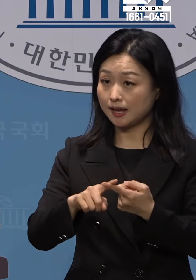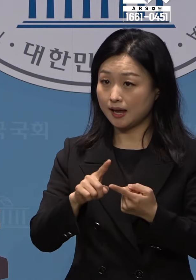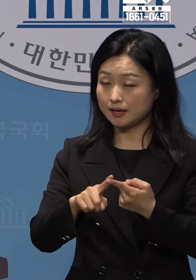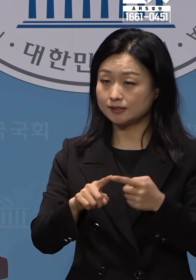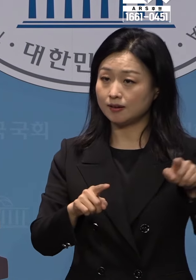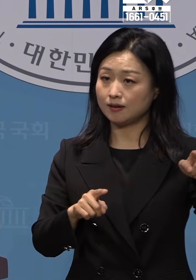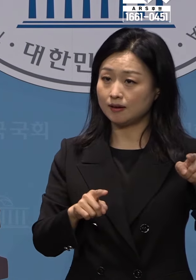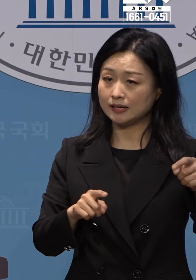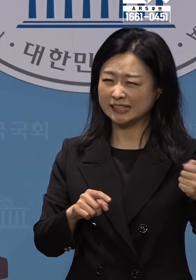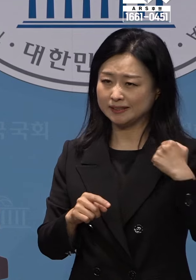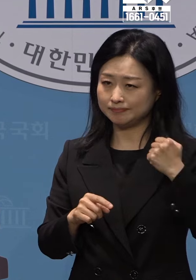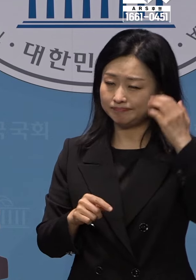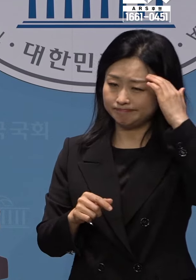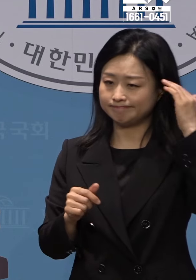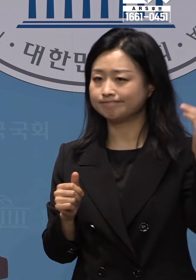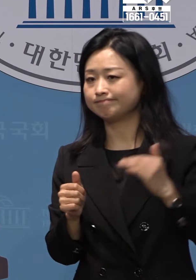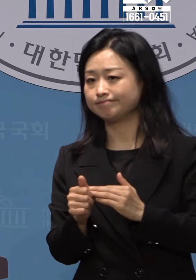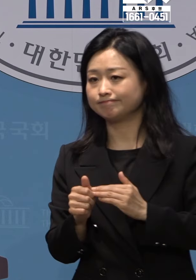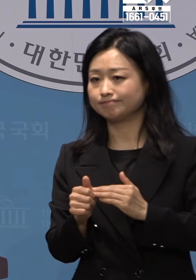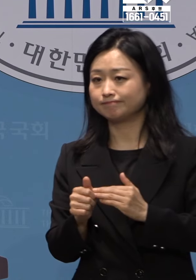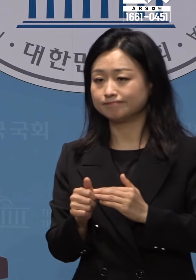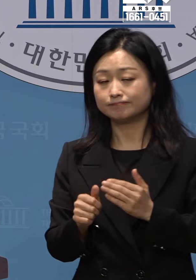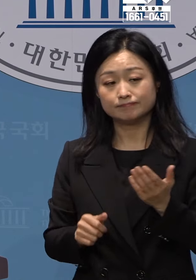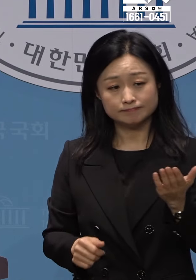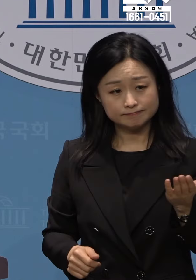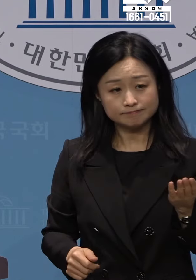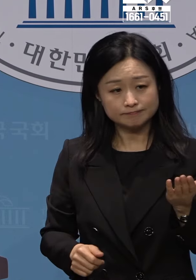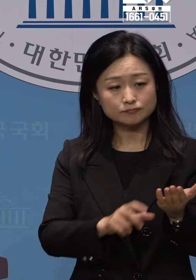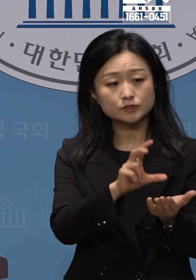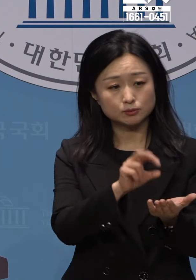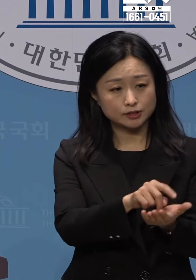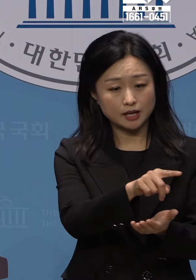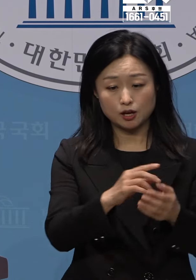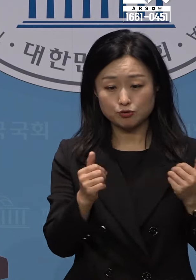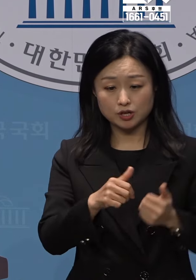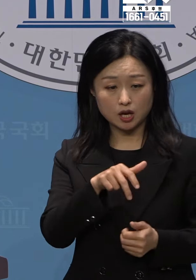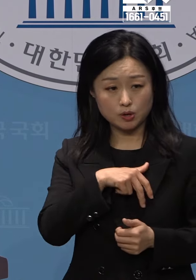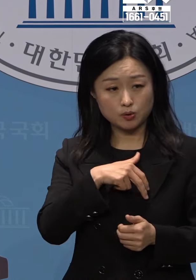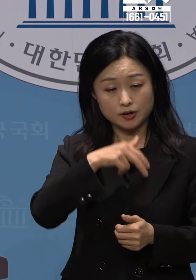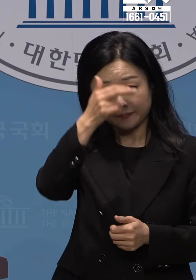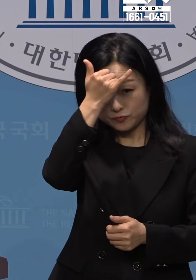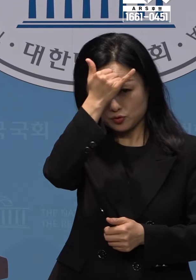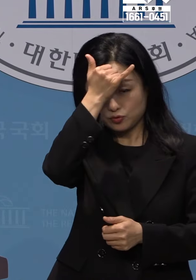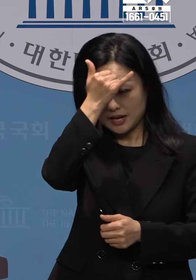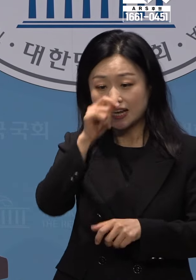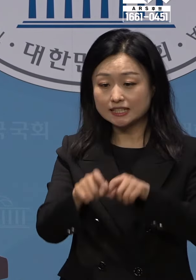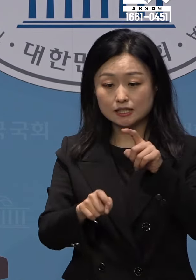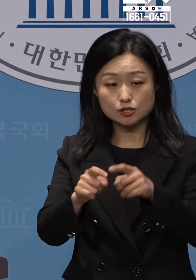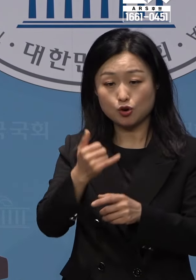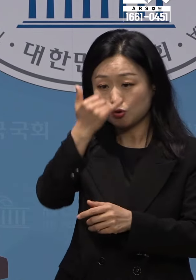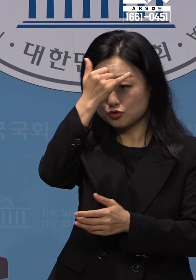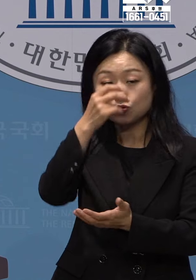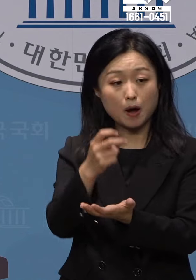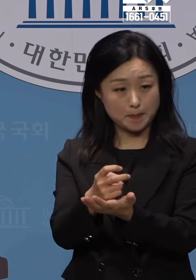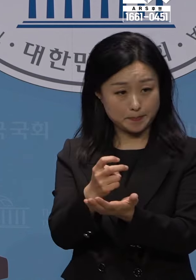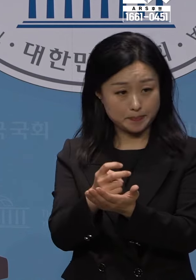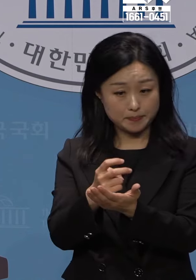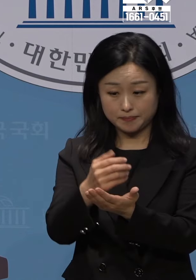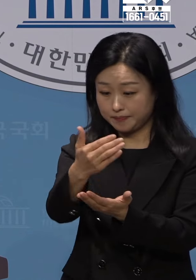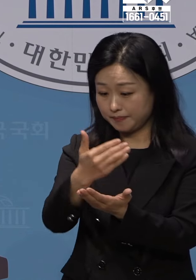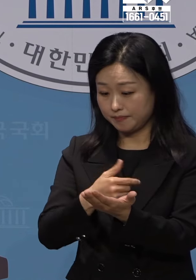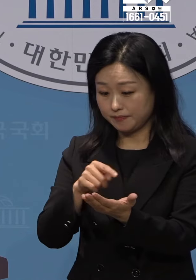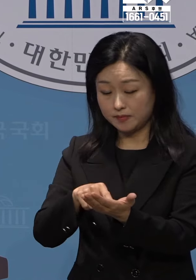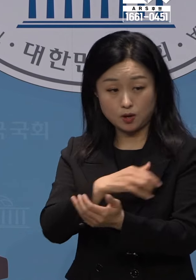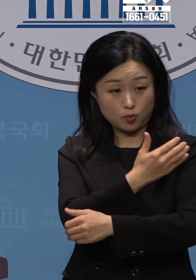부당한 영향력을 행사하고 있습니다. 이는 국회의원 윤리 실천 규범에서